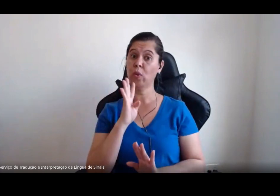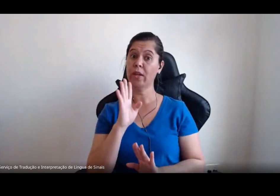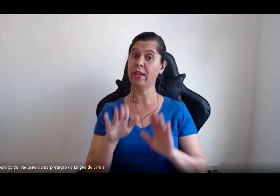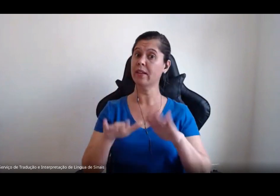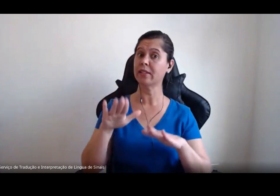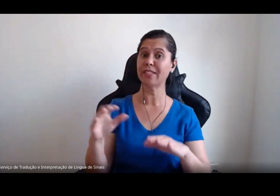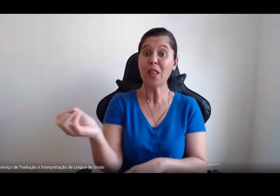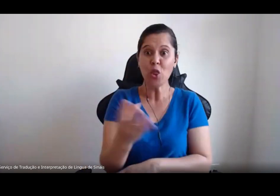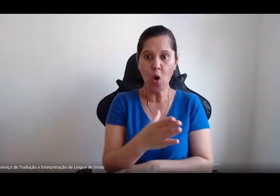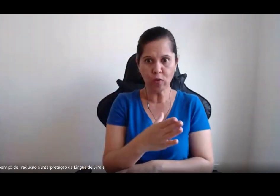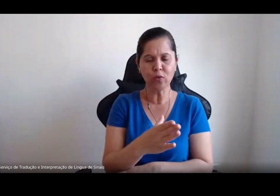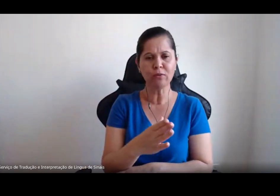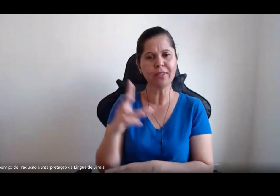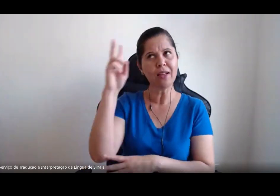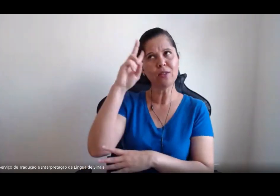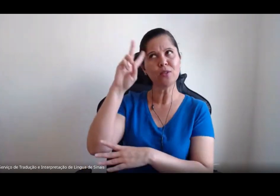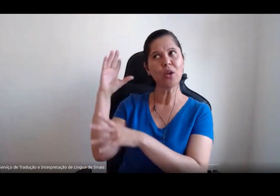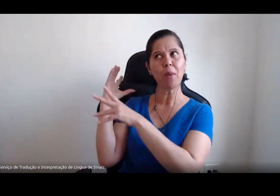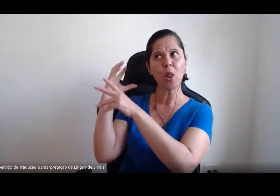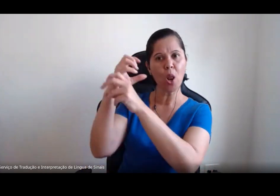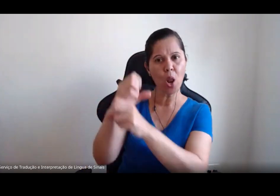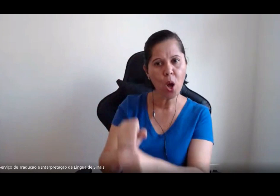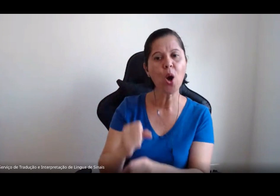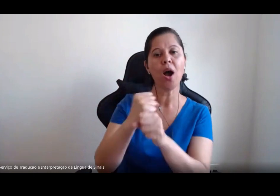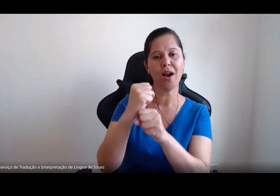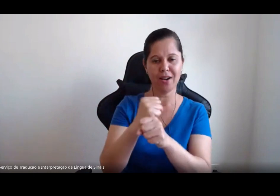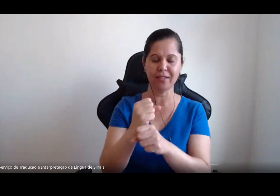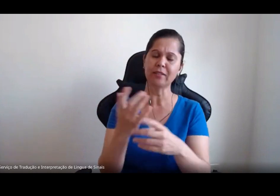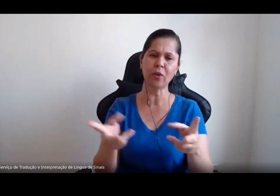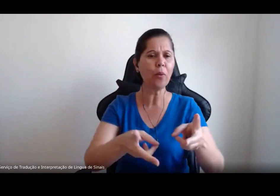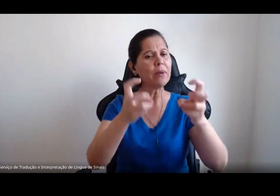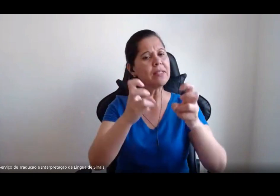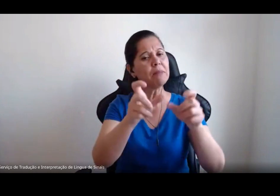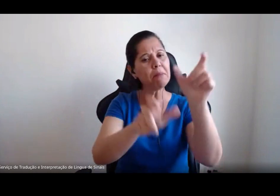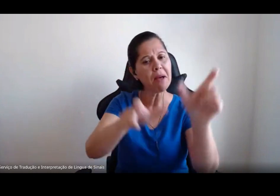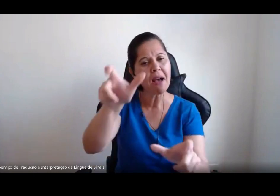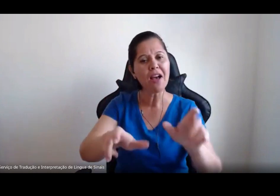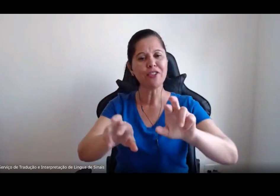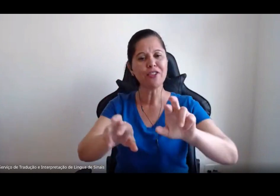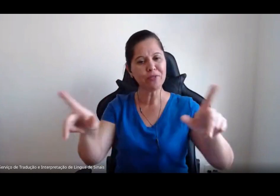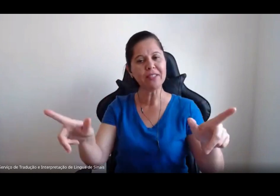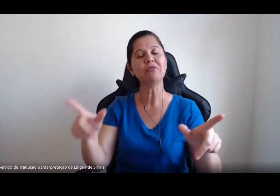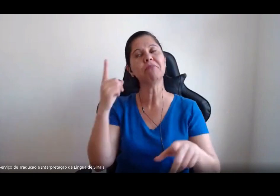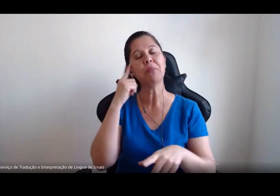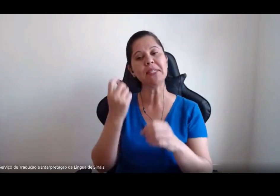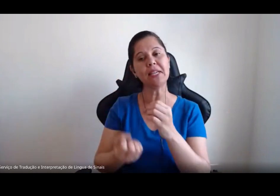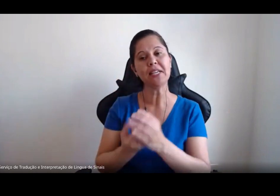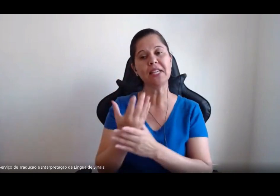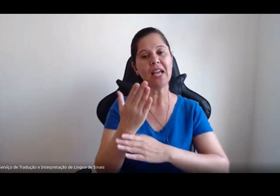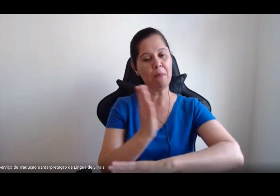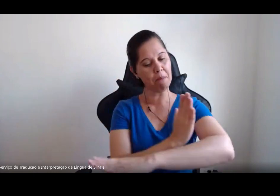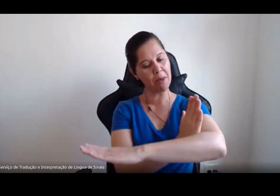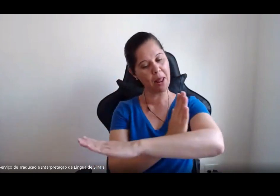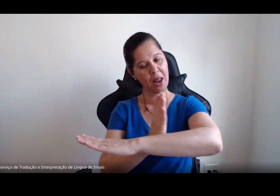outros pode ser completamente novo. Então, considerando que o público aqui pode ser heterogêneo, eu pensei em fazer uma linha